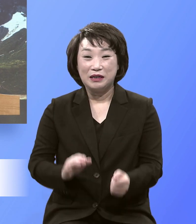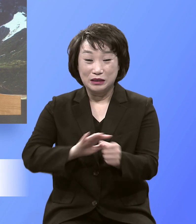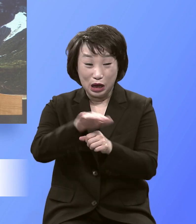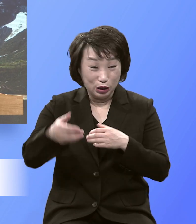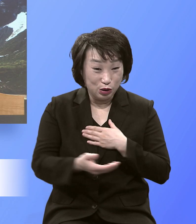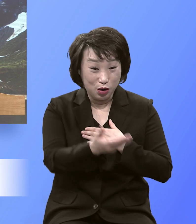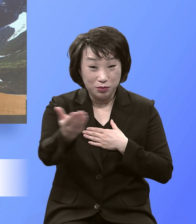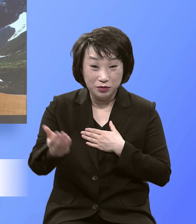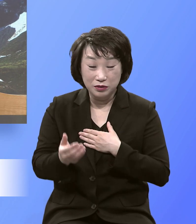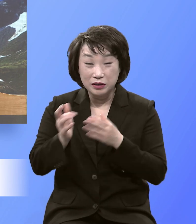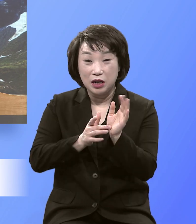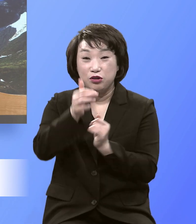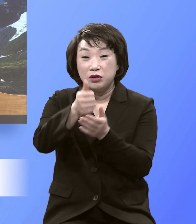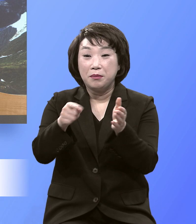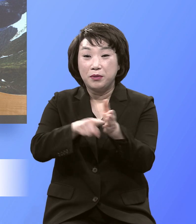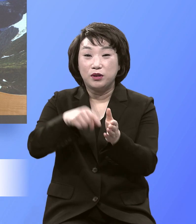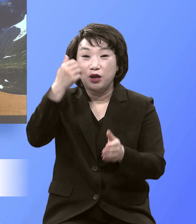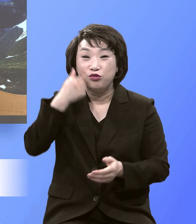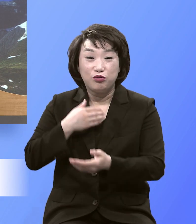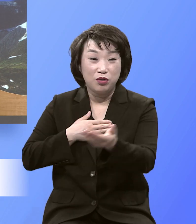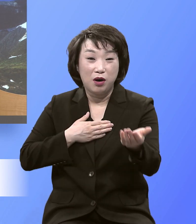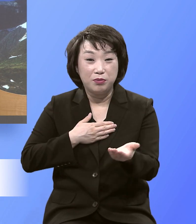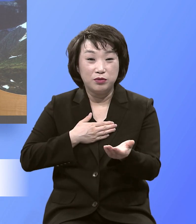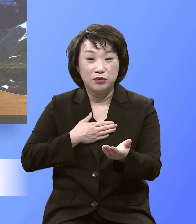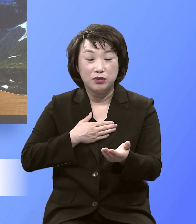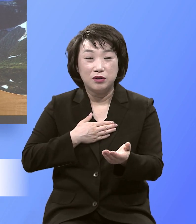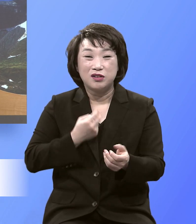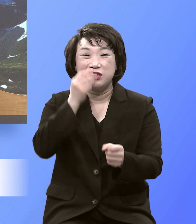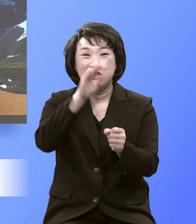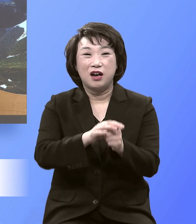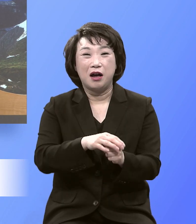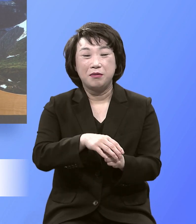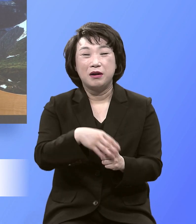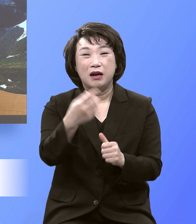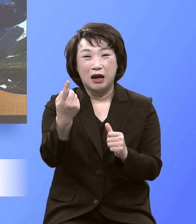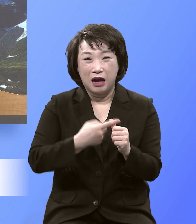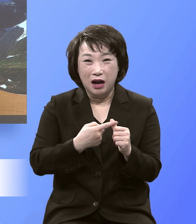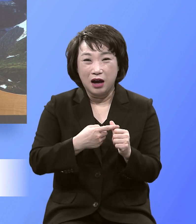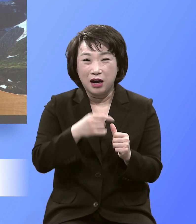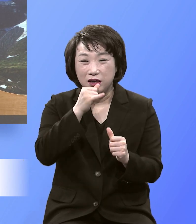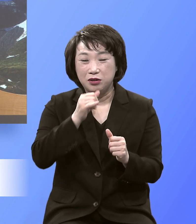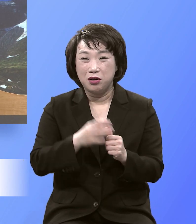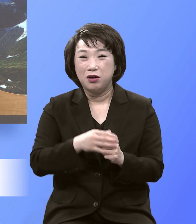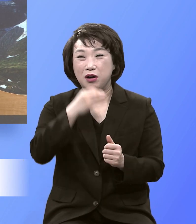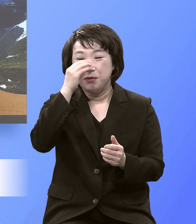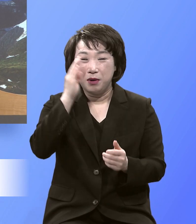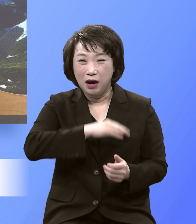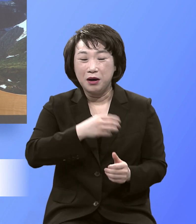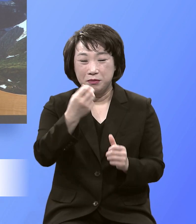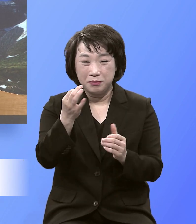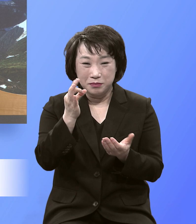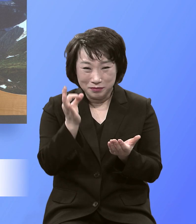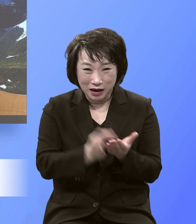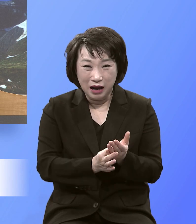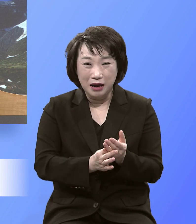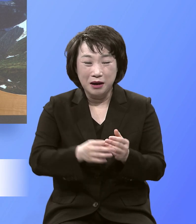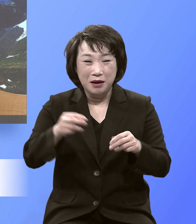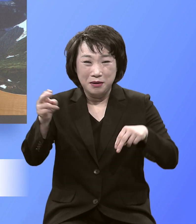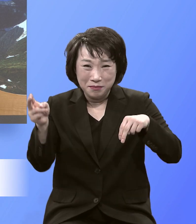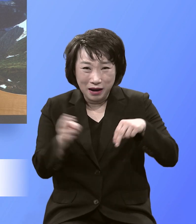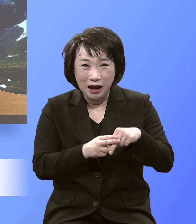사랑하는 여러분, 예수 믿는 사람은 중상무략 멸시천대, 그리고